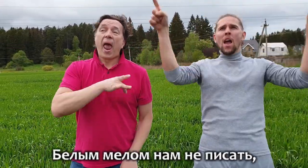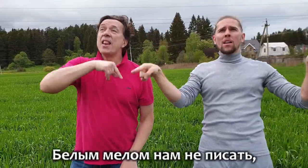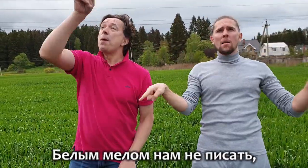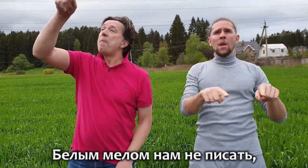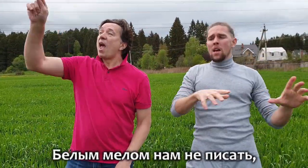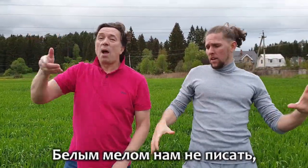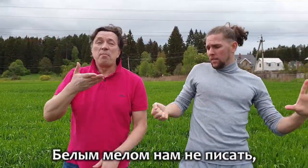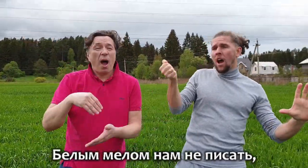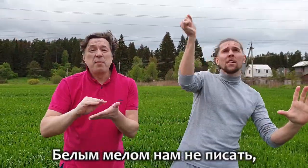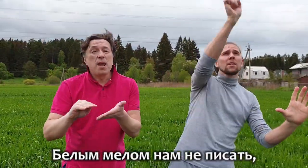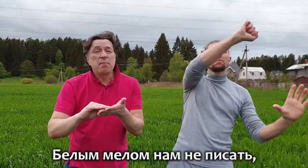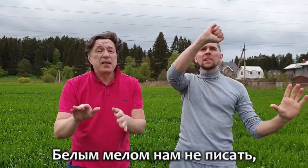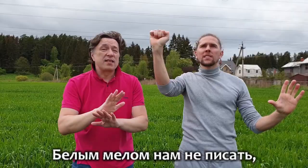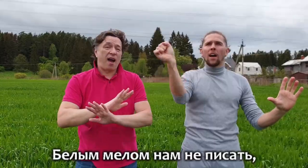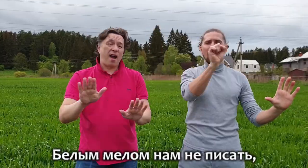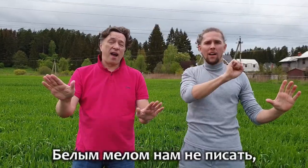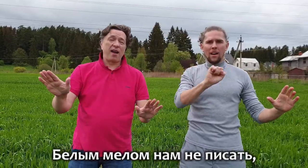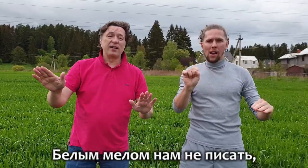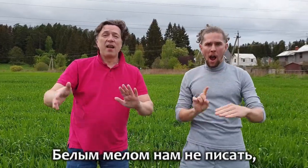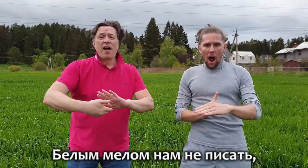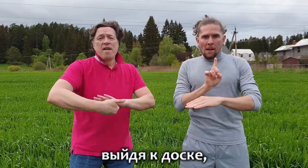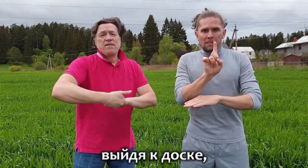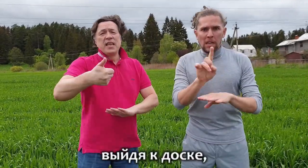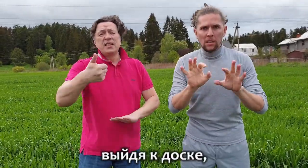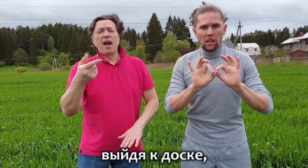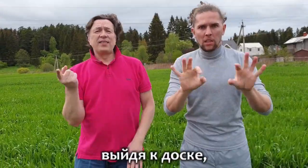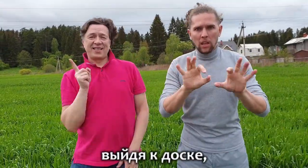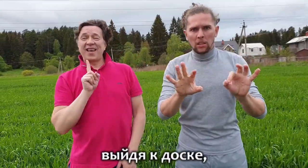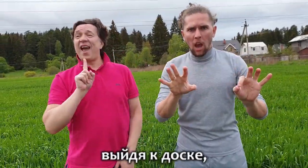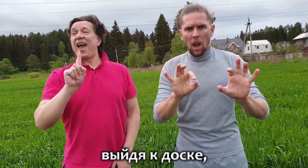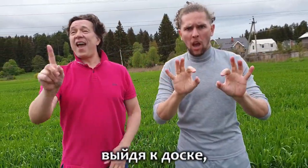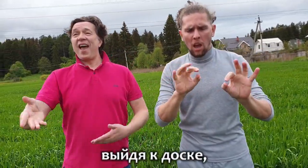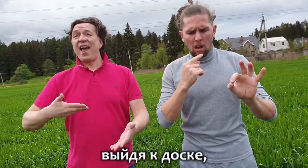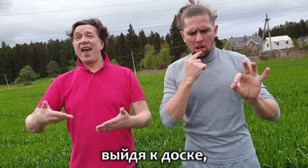Белым мелом нам не писать, выйдя к доске.